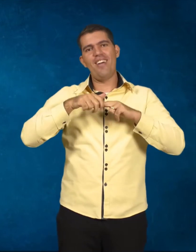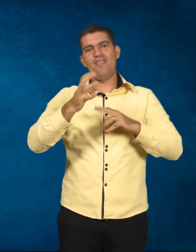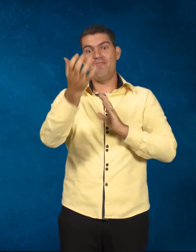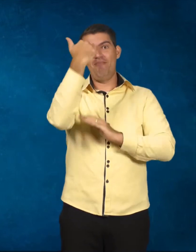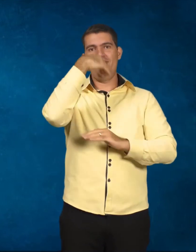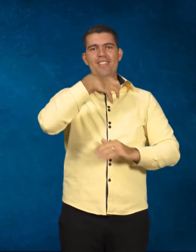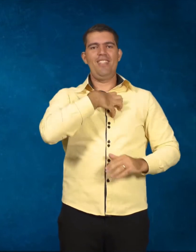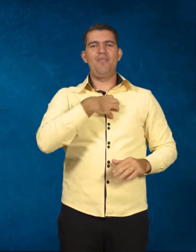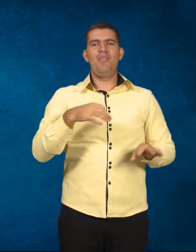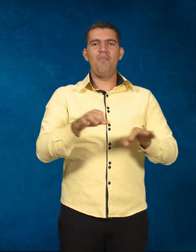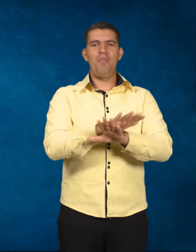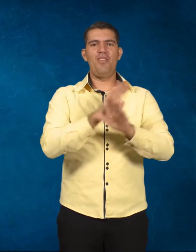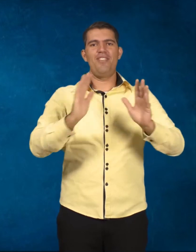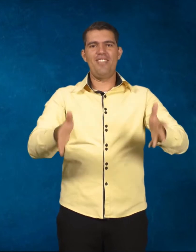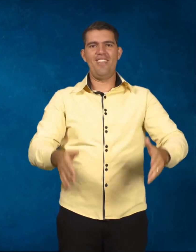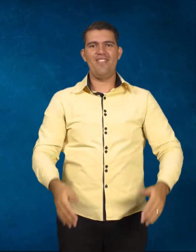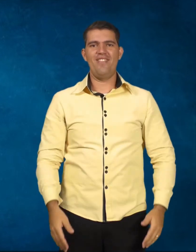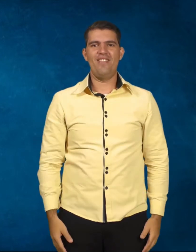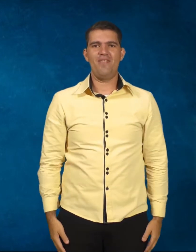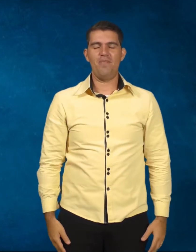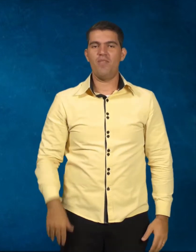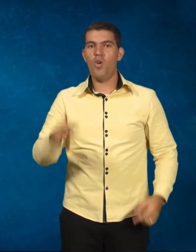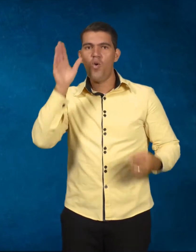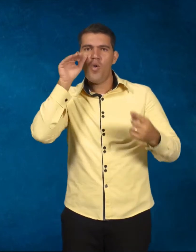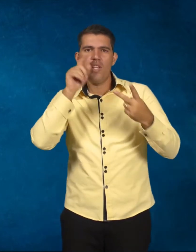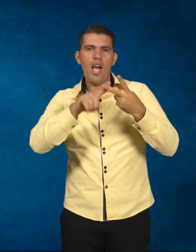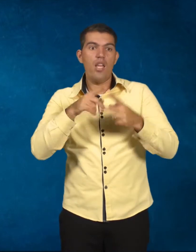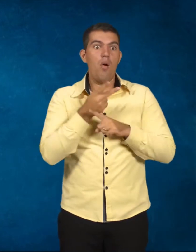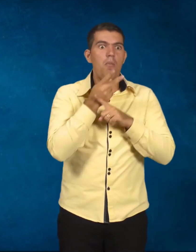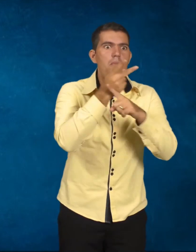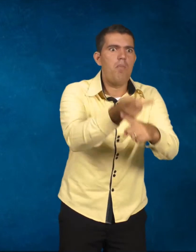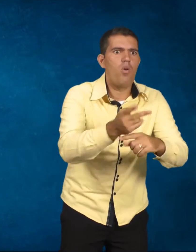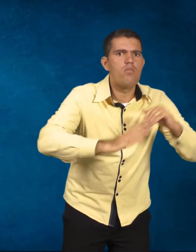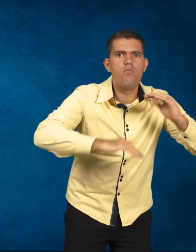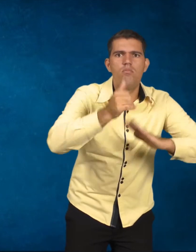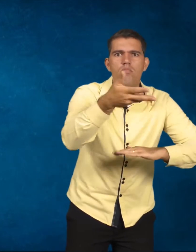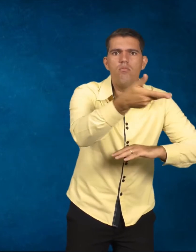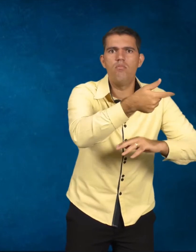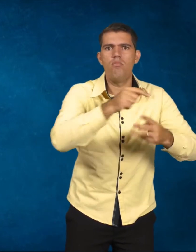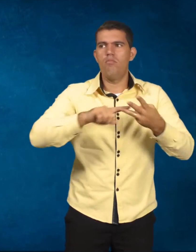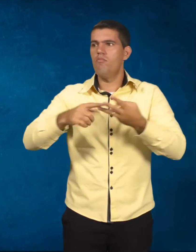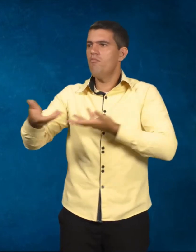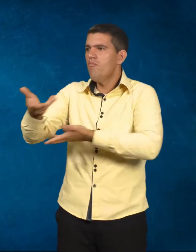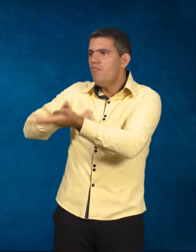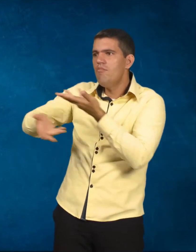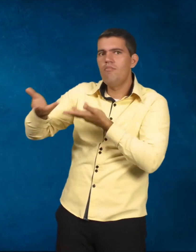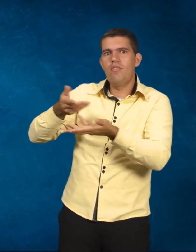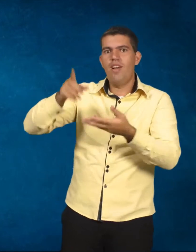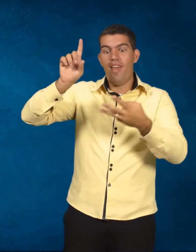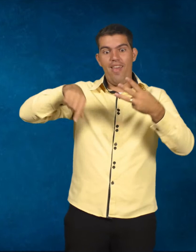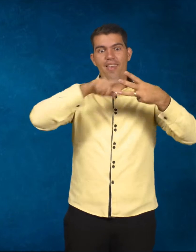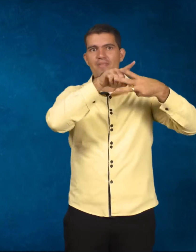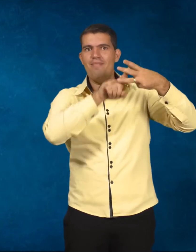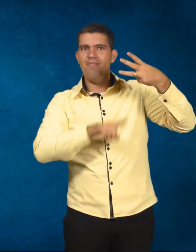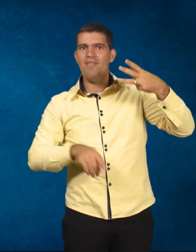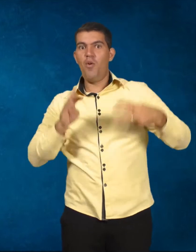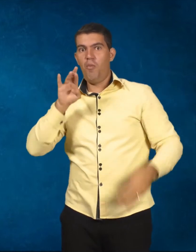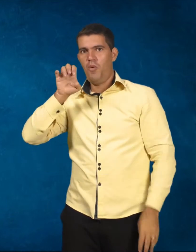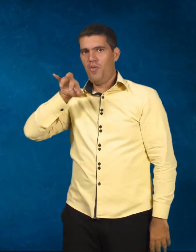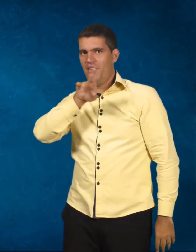inata. A curiosidade, a busca por competência e a reciprocidade são, para Brunner,